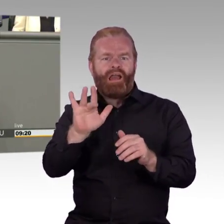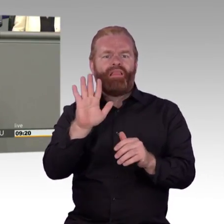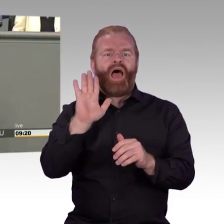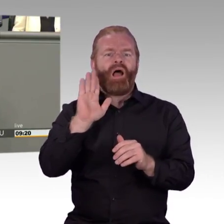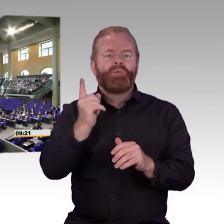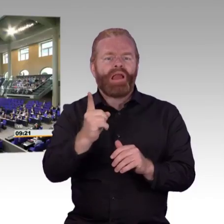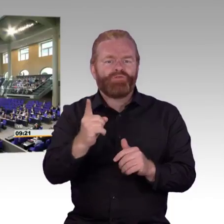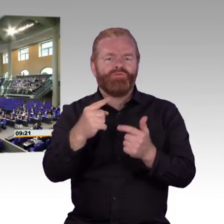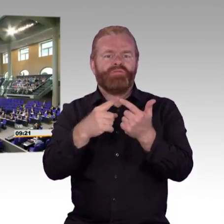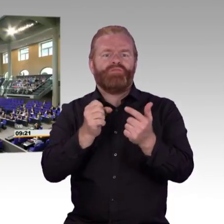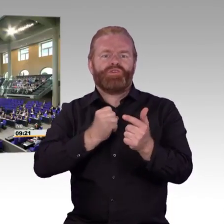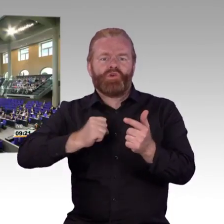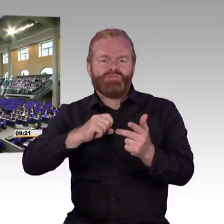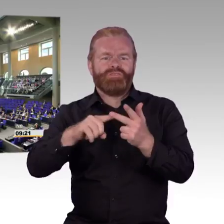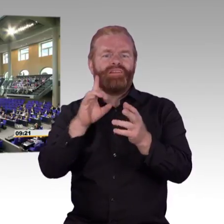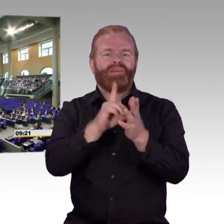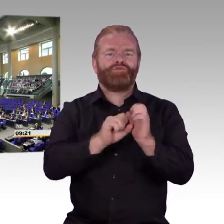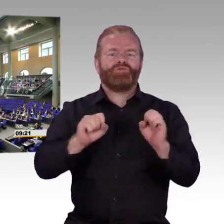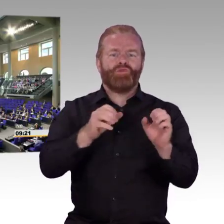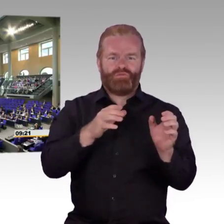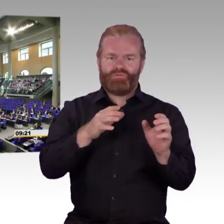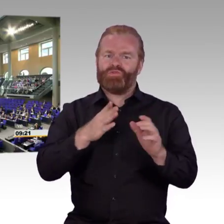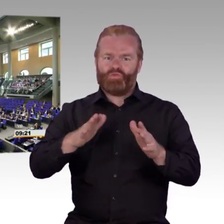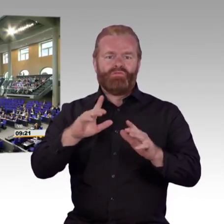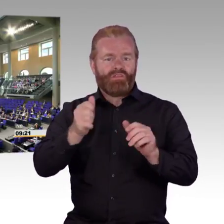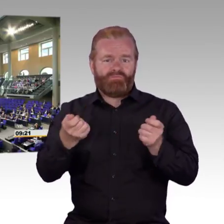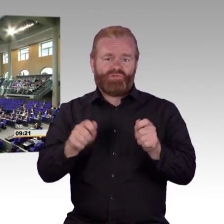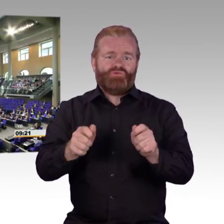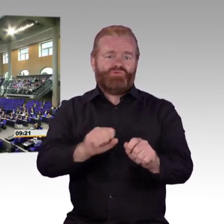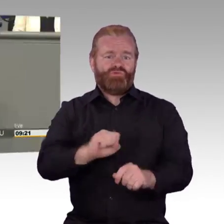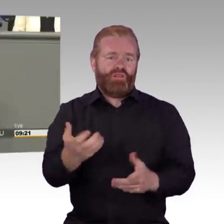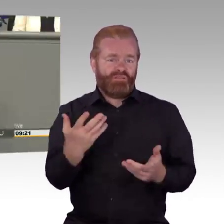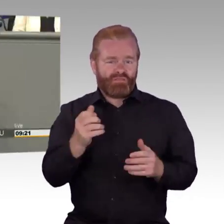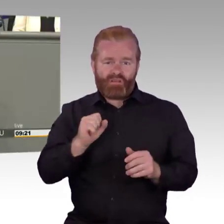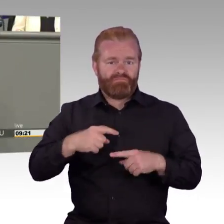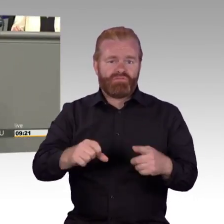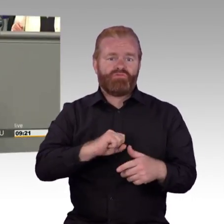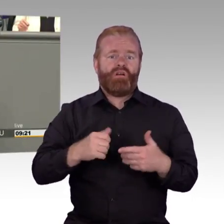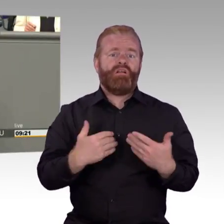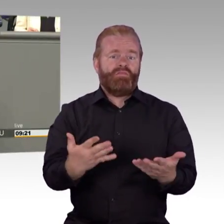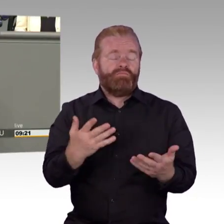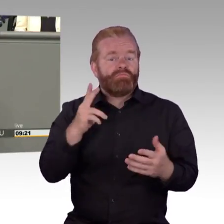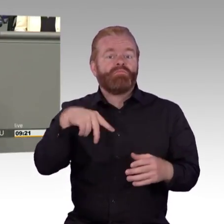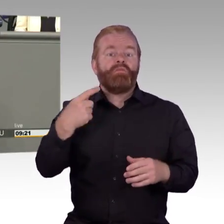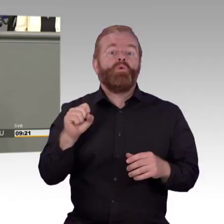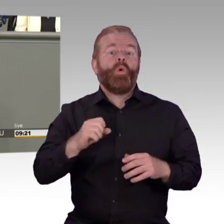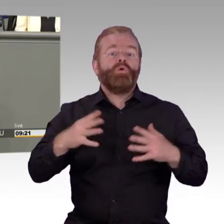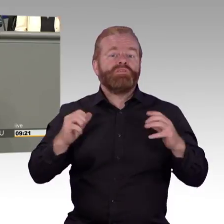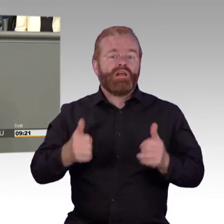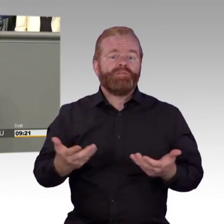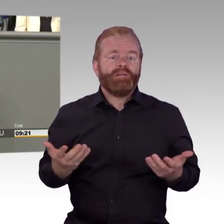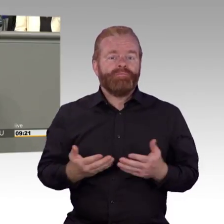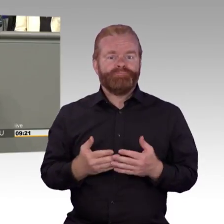und wir haben hier heute eine Chance vertan. aber ich will vor allem